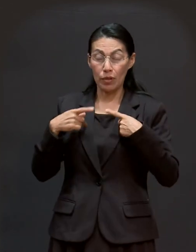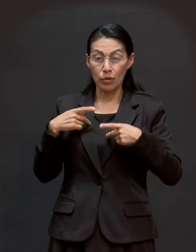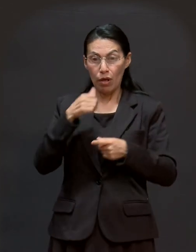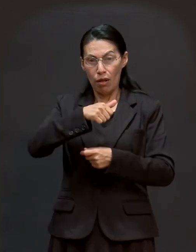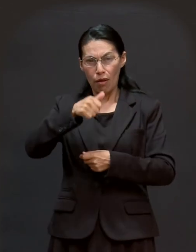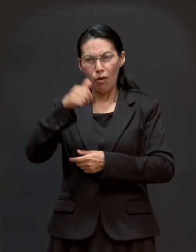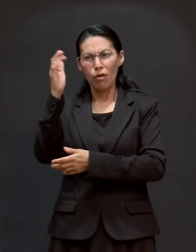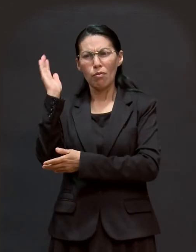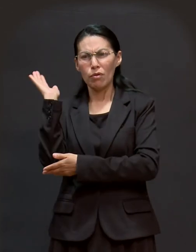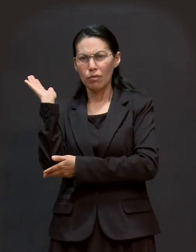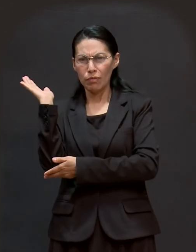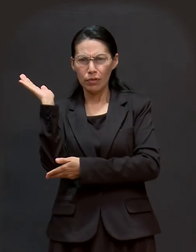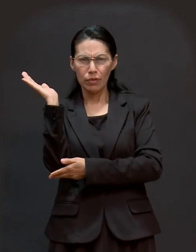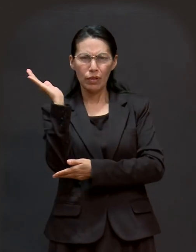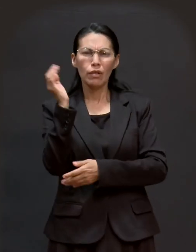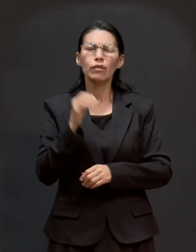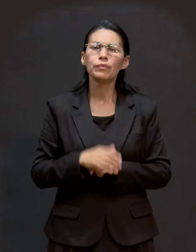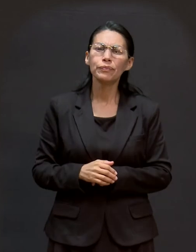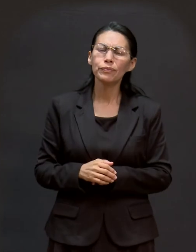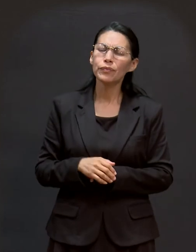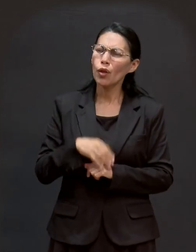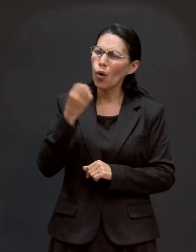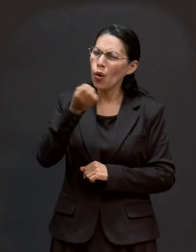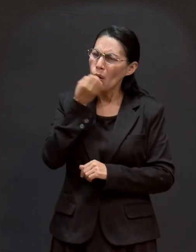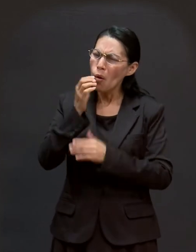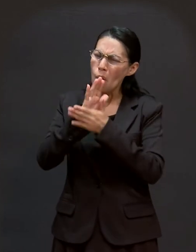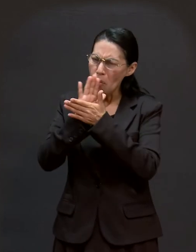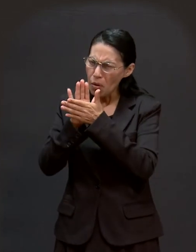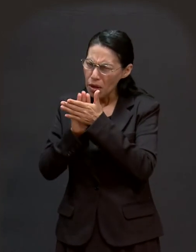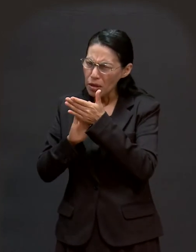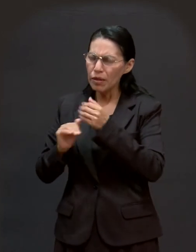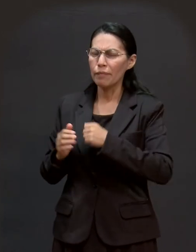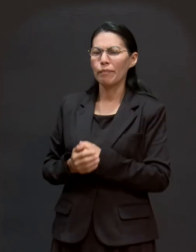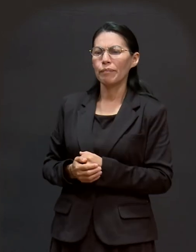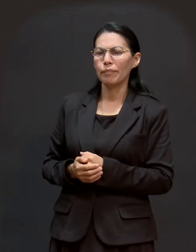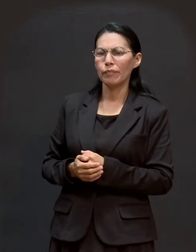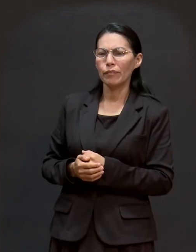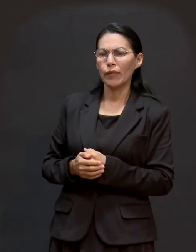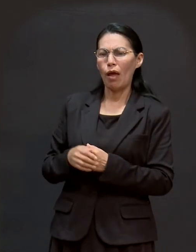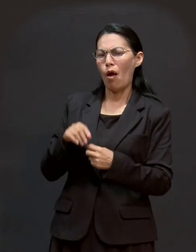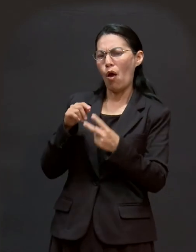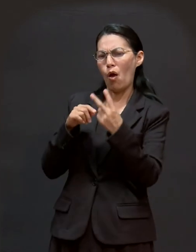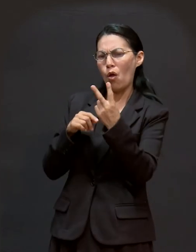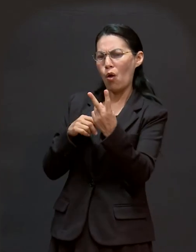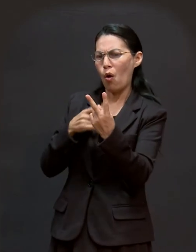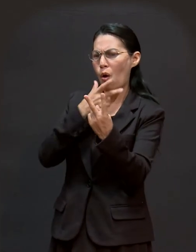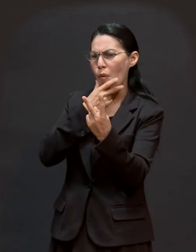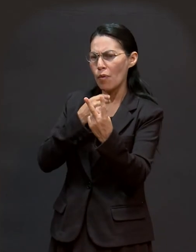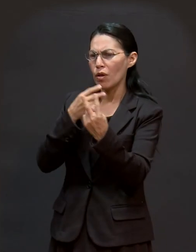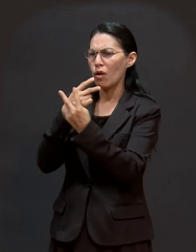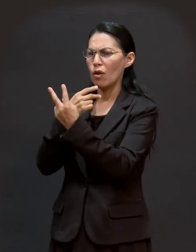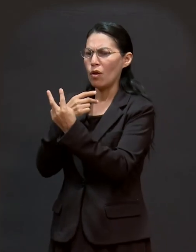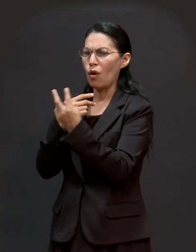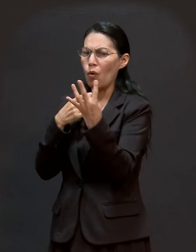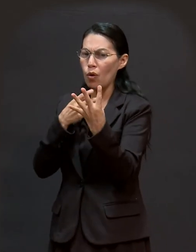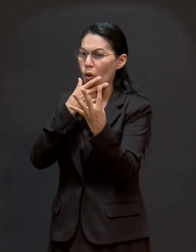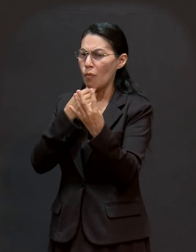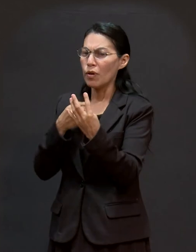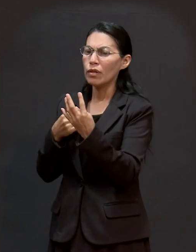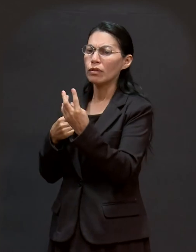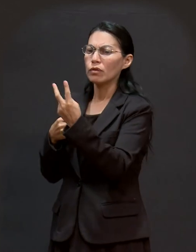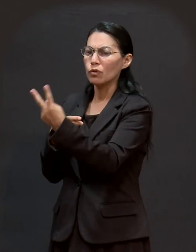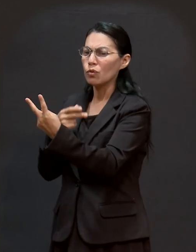personas que nos estaban sirviendo que hacer una oración sencillamente ahí estaba este cuatro dos